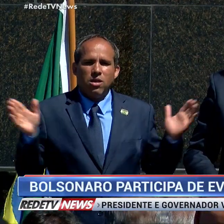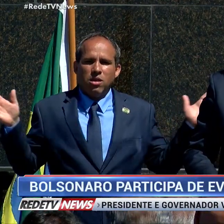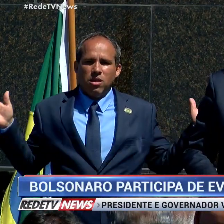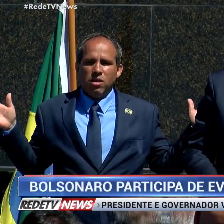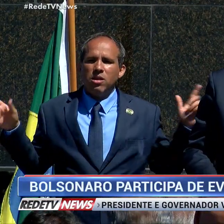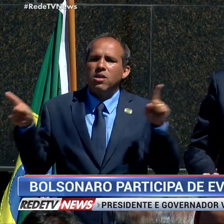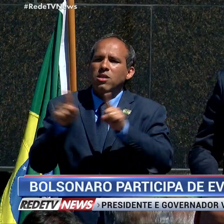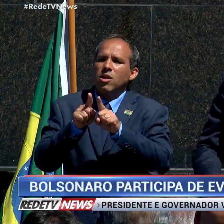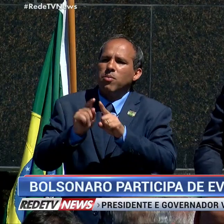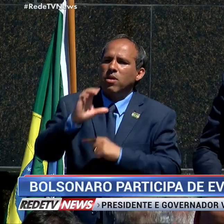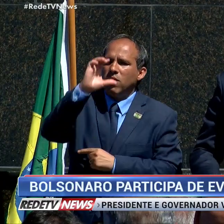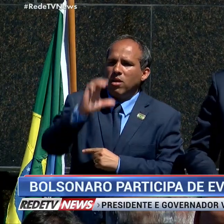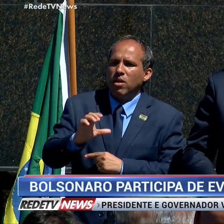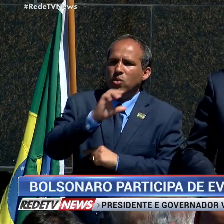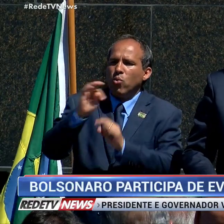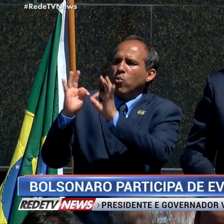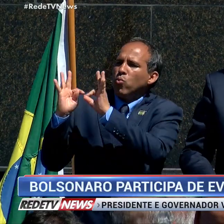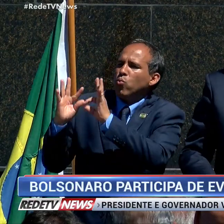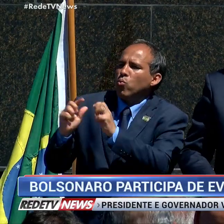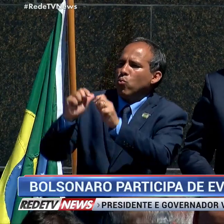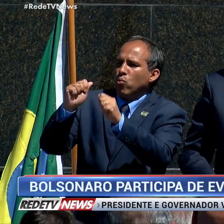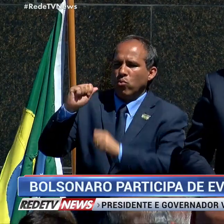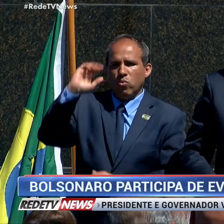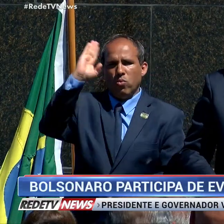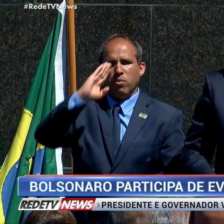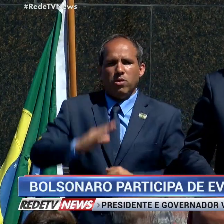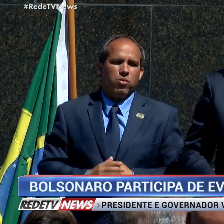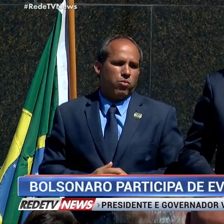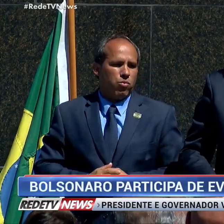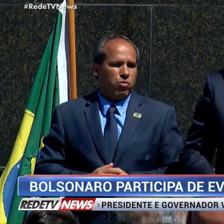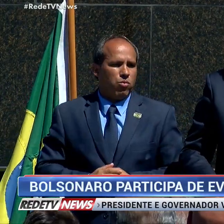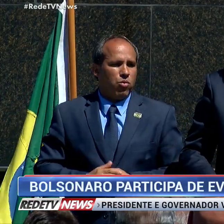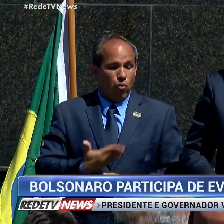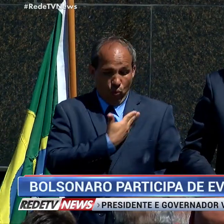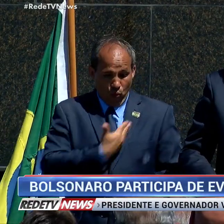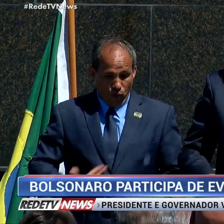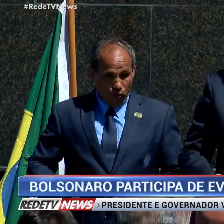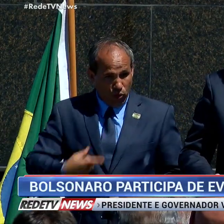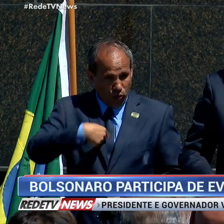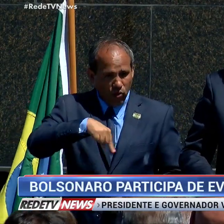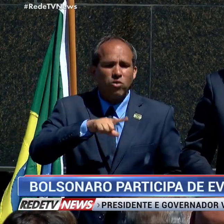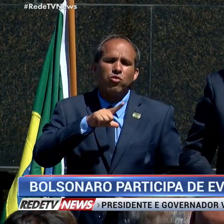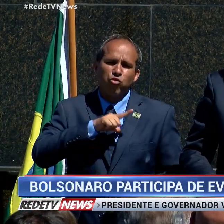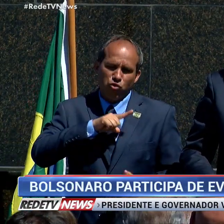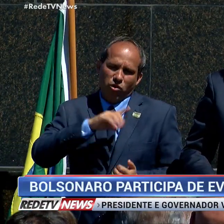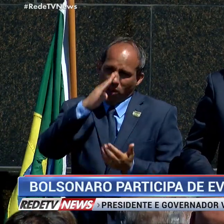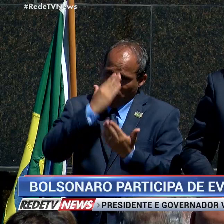aos católicos de todo o Brasil. Um governo que acredita em Deus,